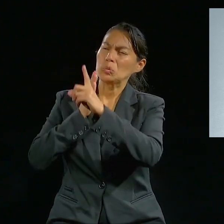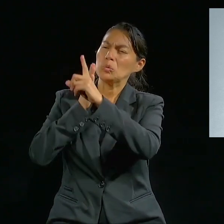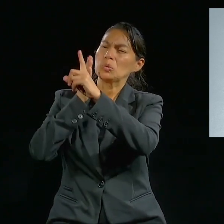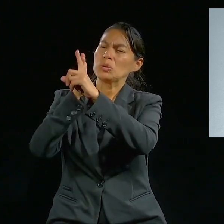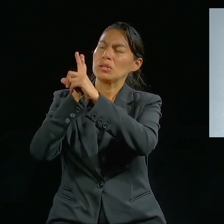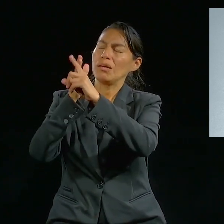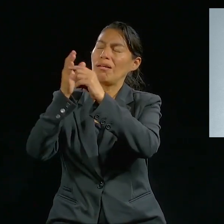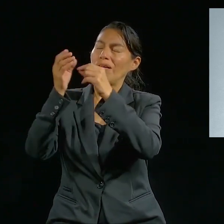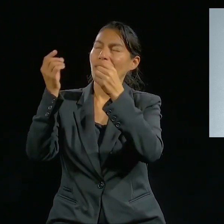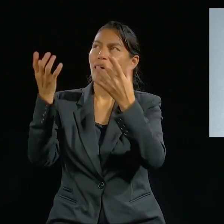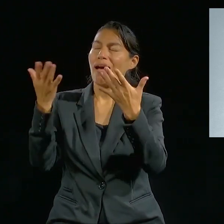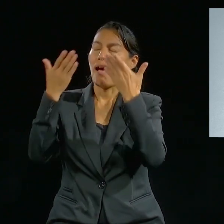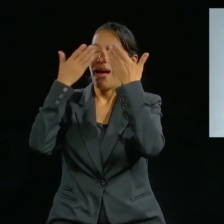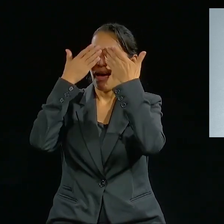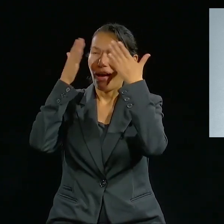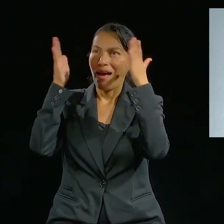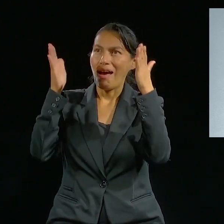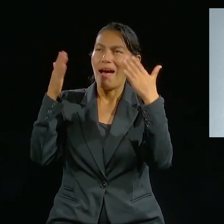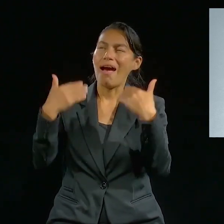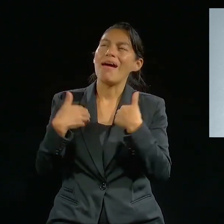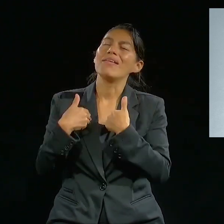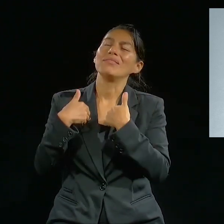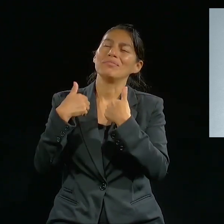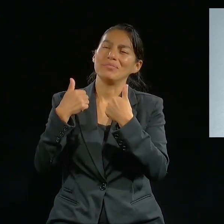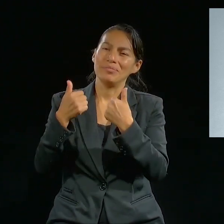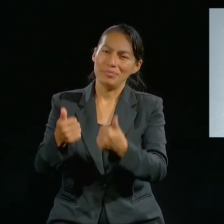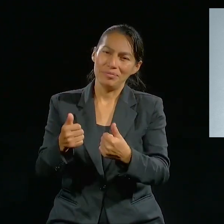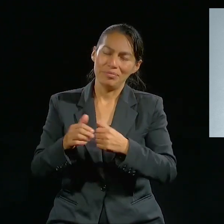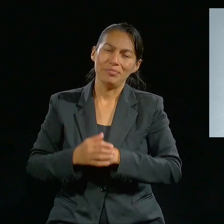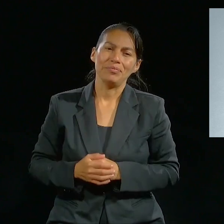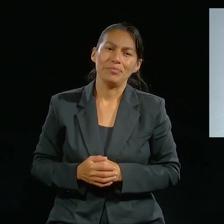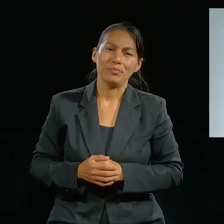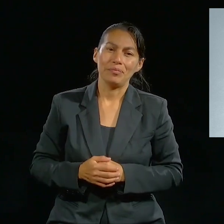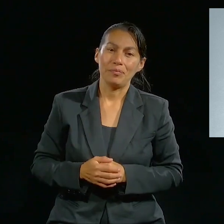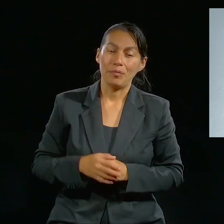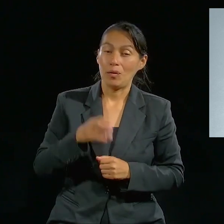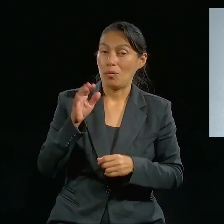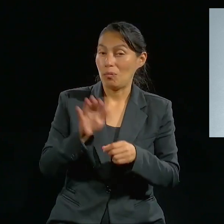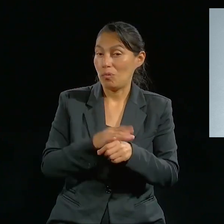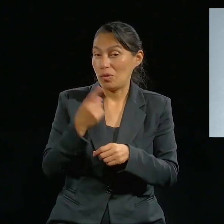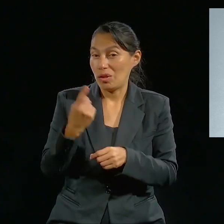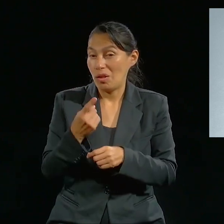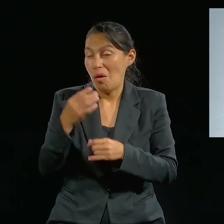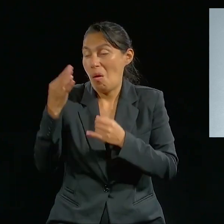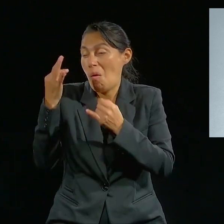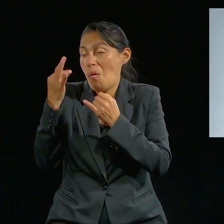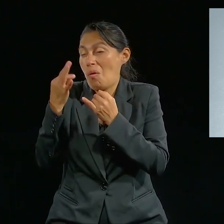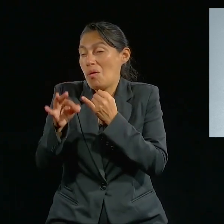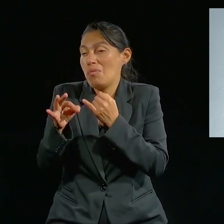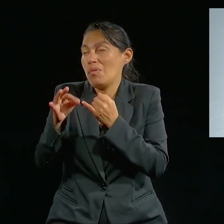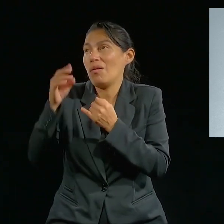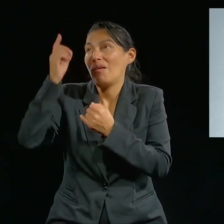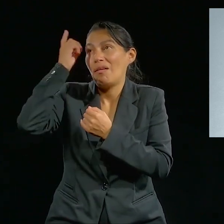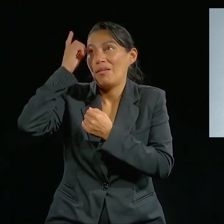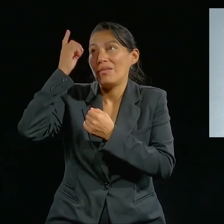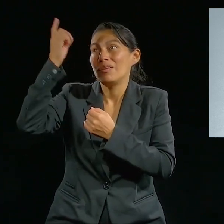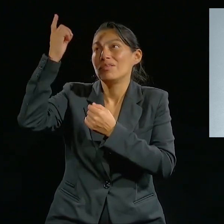vida que es mucho más importante porque la historia, la última palabra en la historia